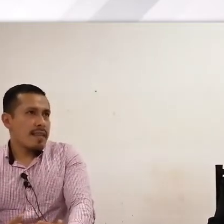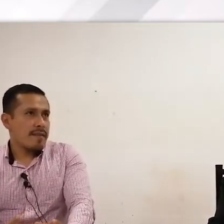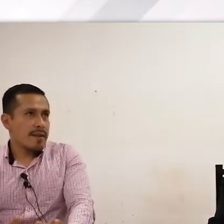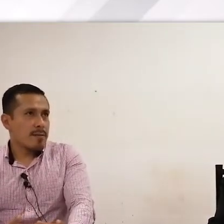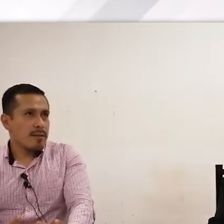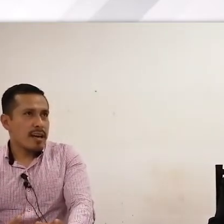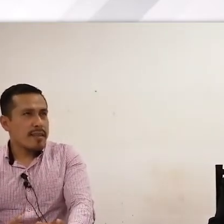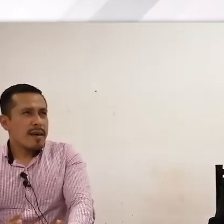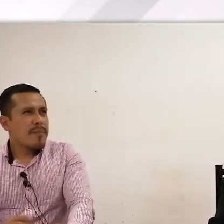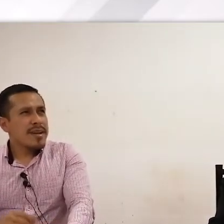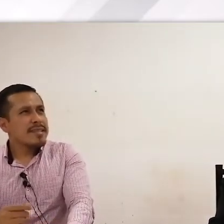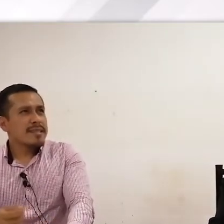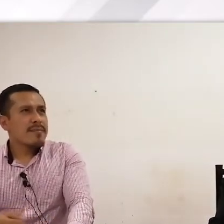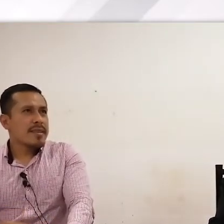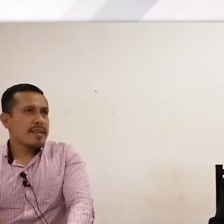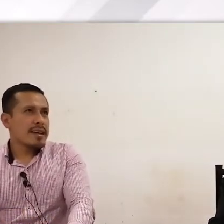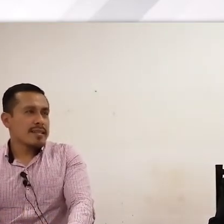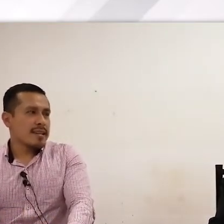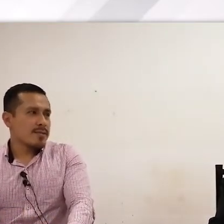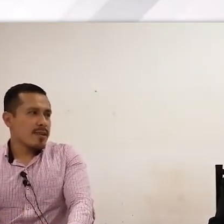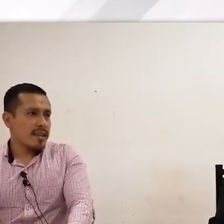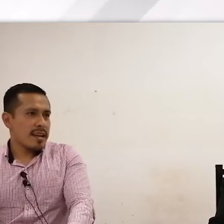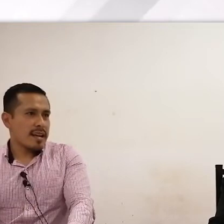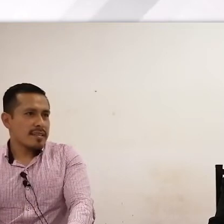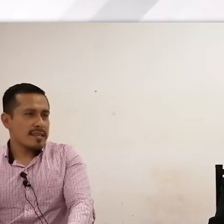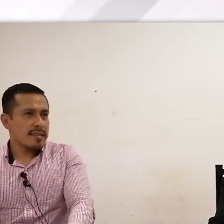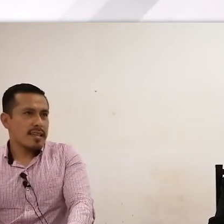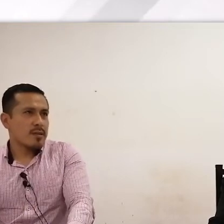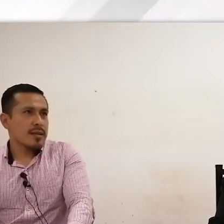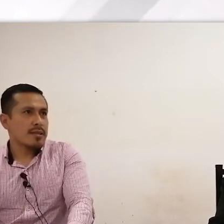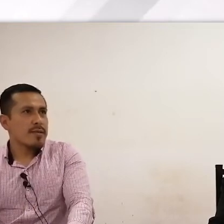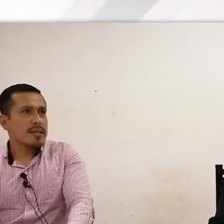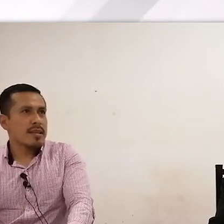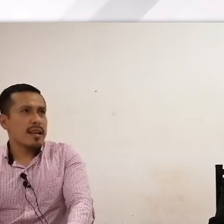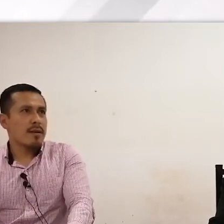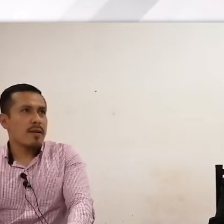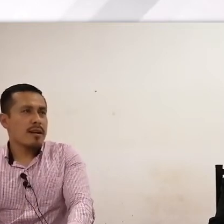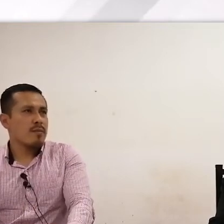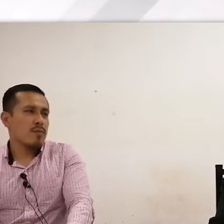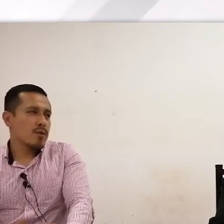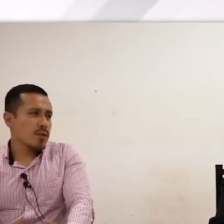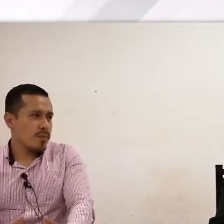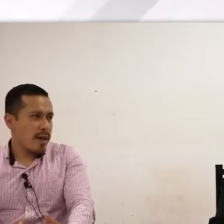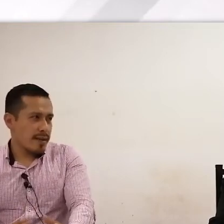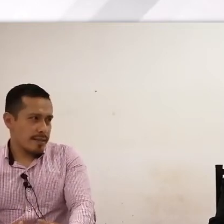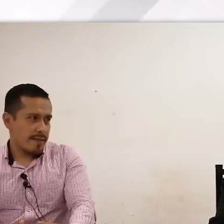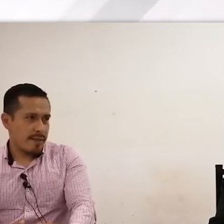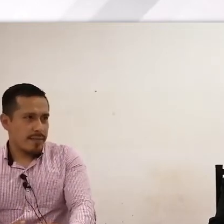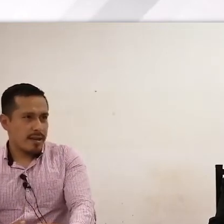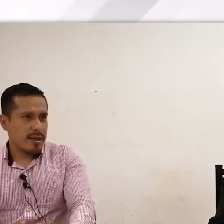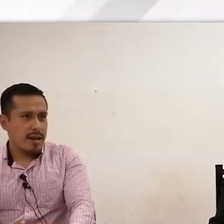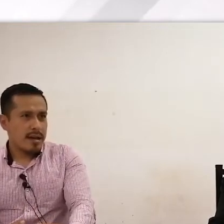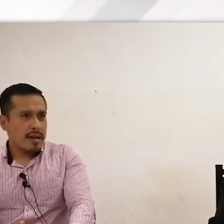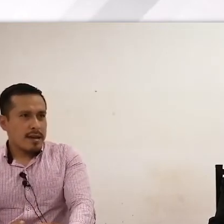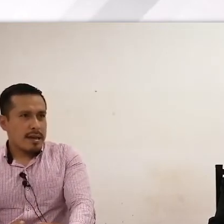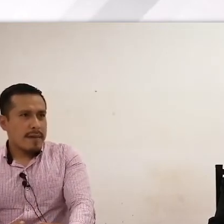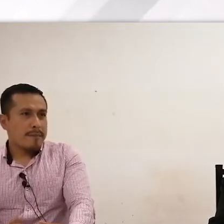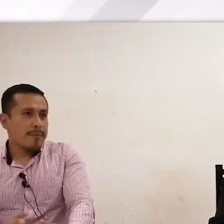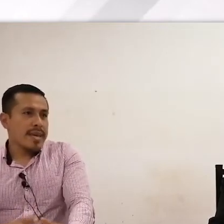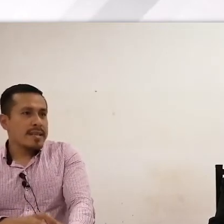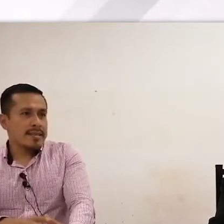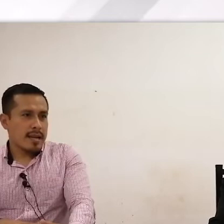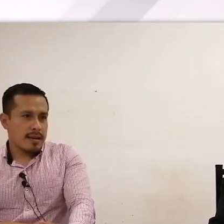sería la dificultad. Precisamente esa es una de las situaciones en la cual muchos padres de